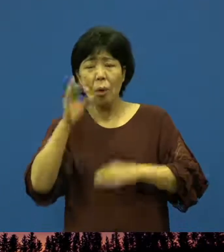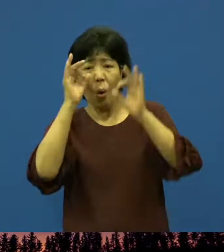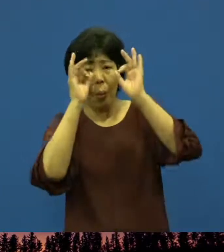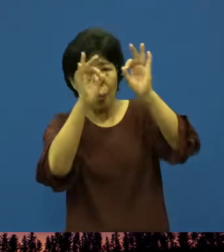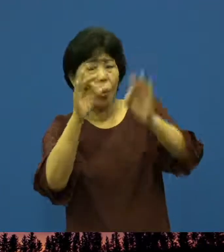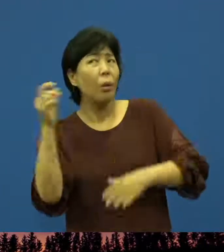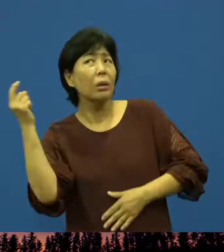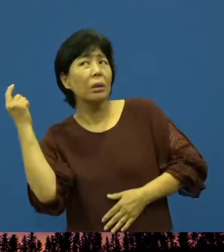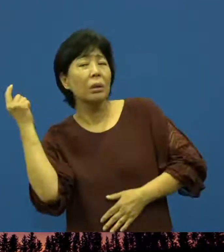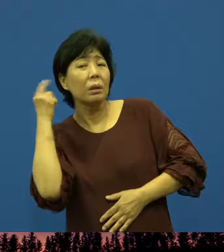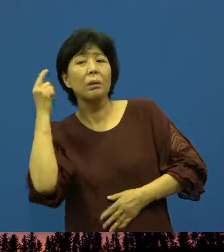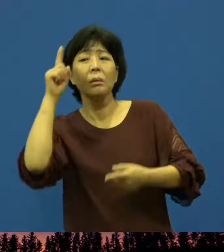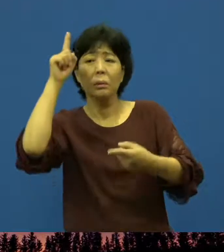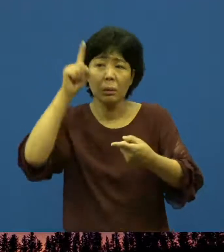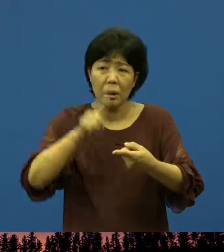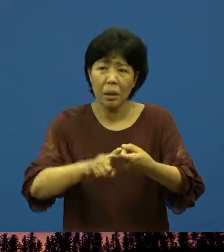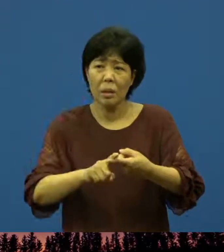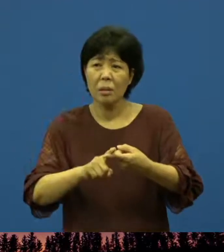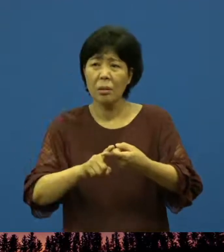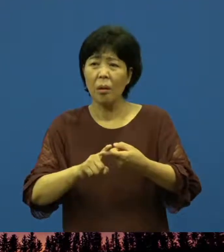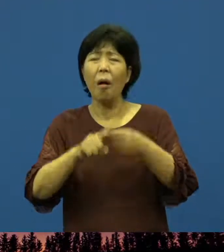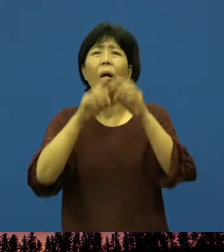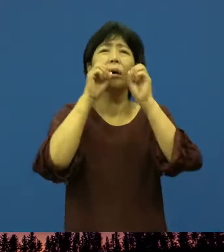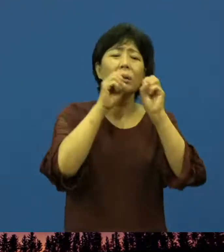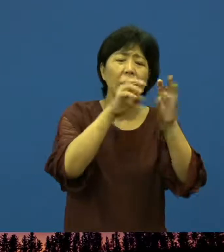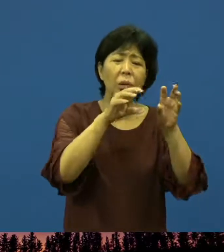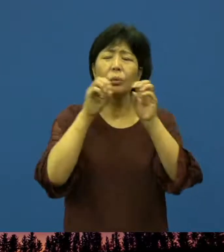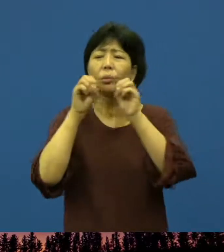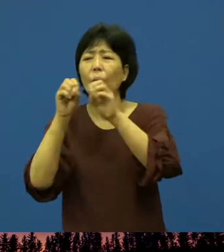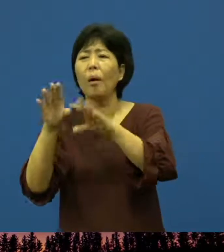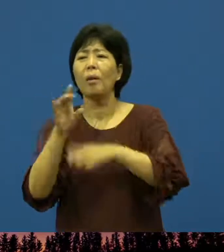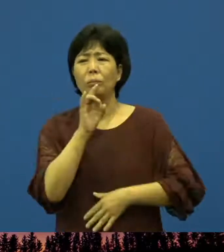것을 말하지 않을 수 없고